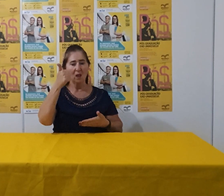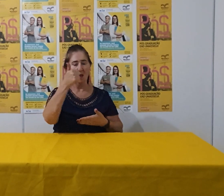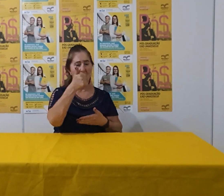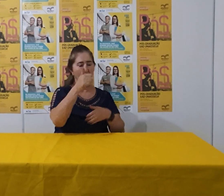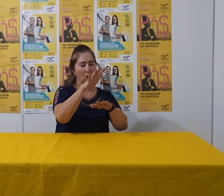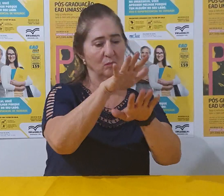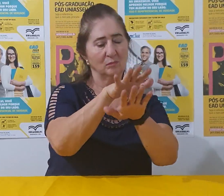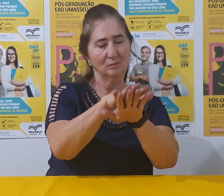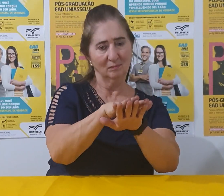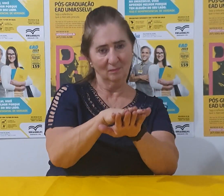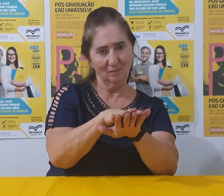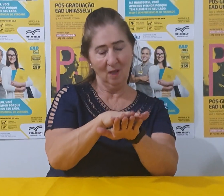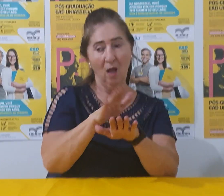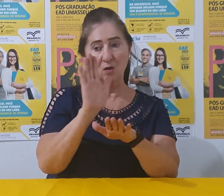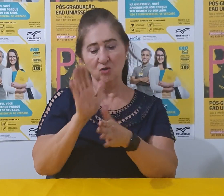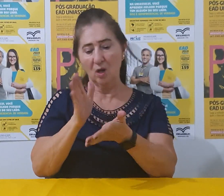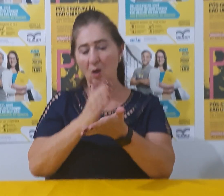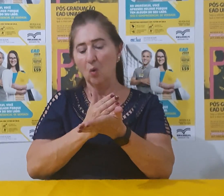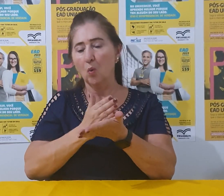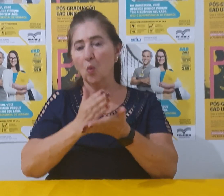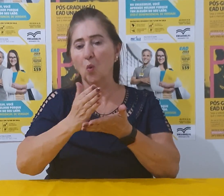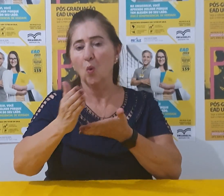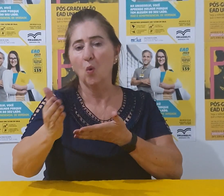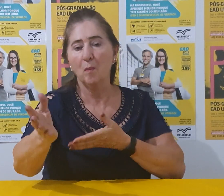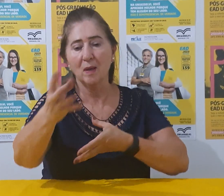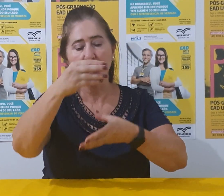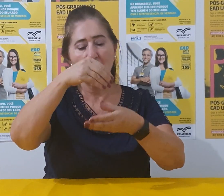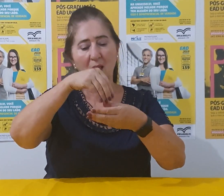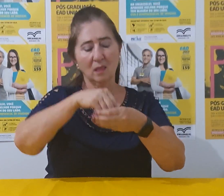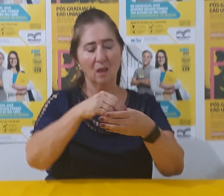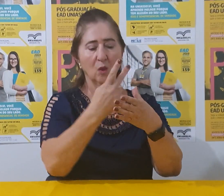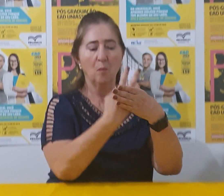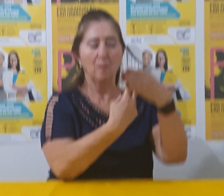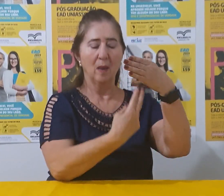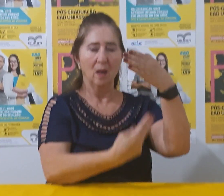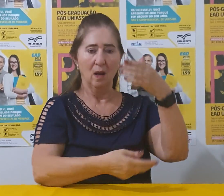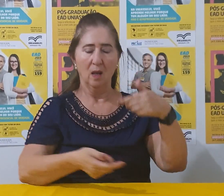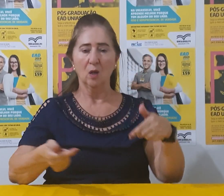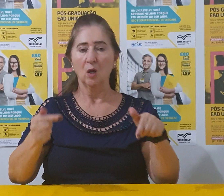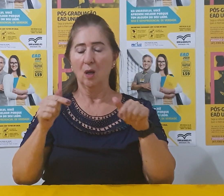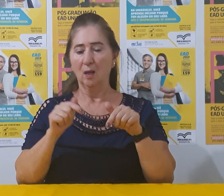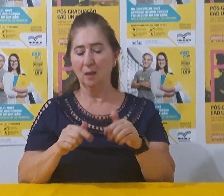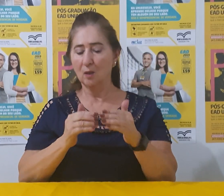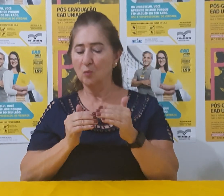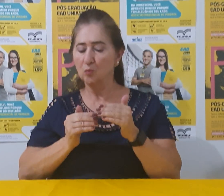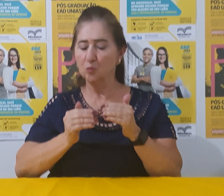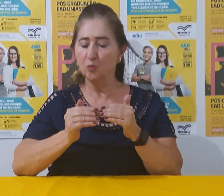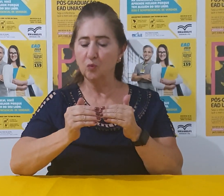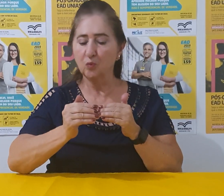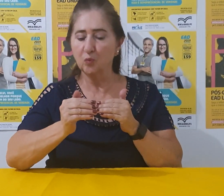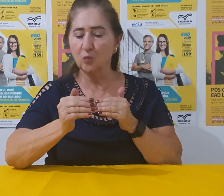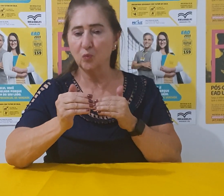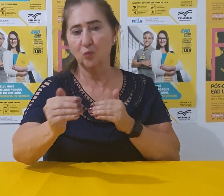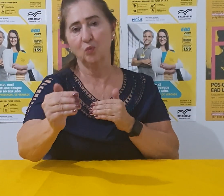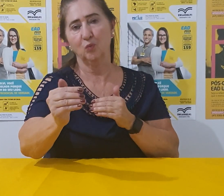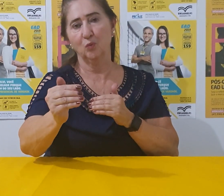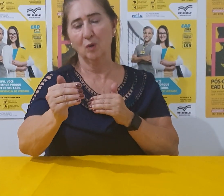iniciativas pela institucionalização da escola bilíngue para surdos que avançam para se efetivar no